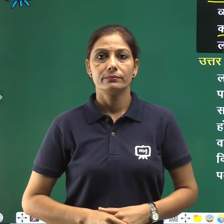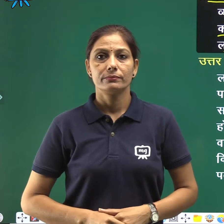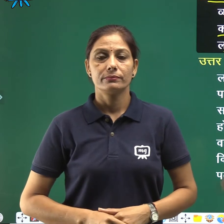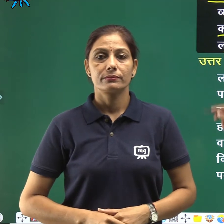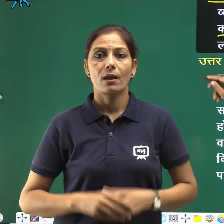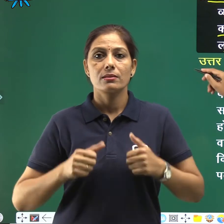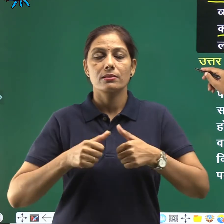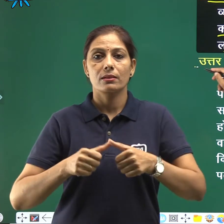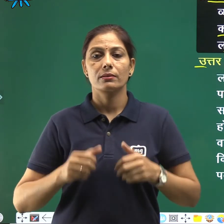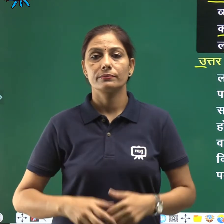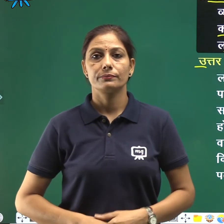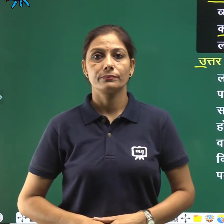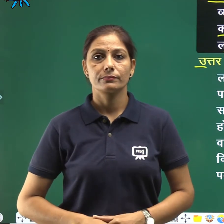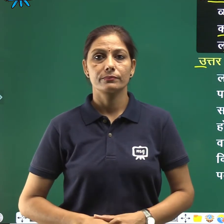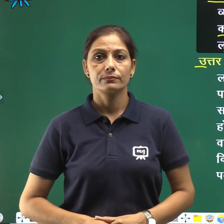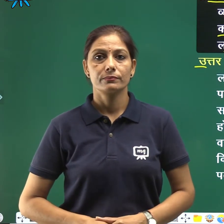उत्तर है,